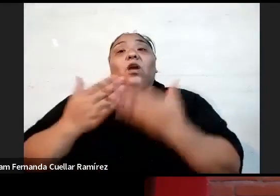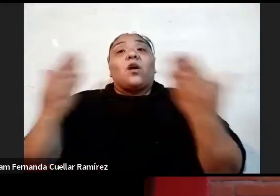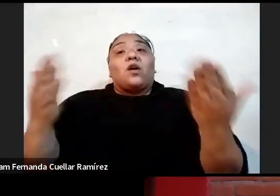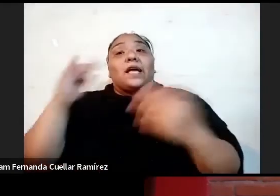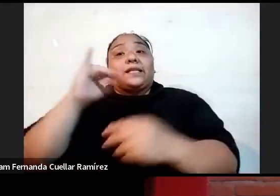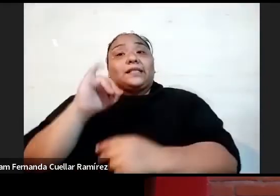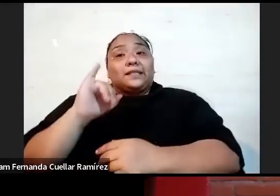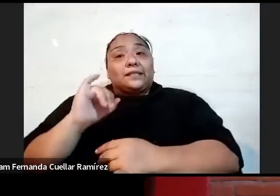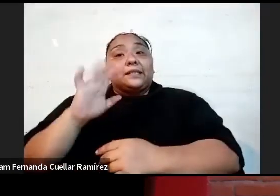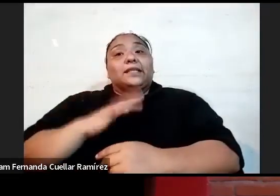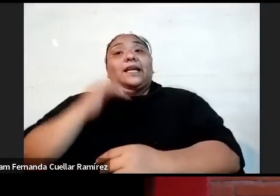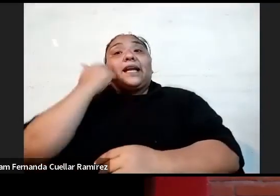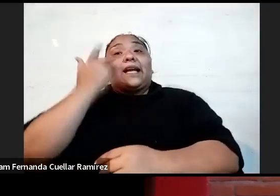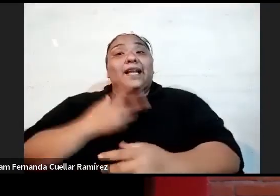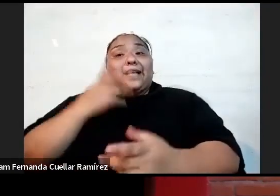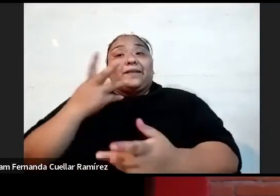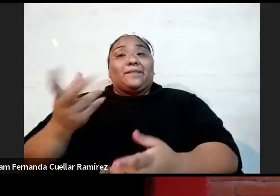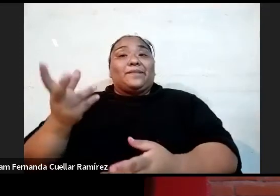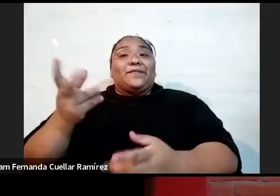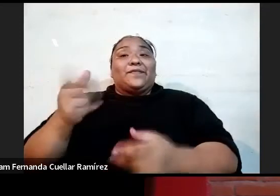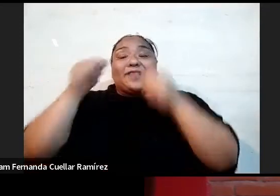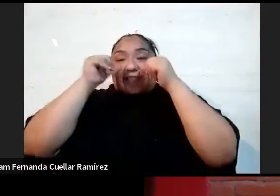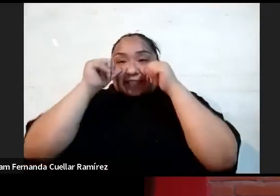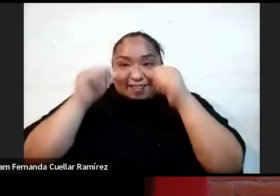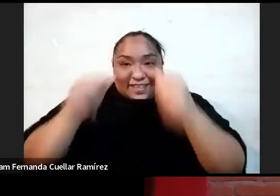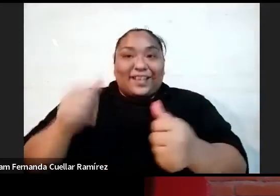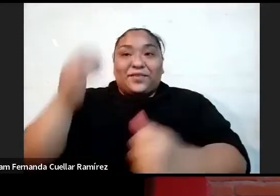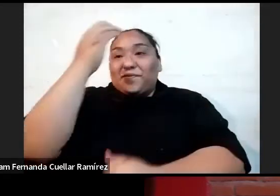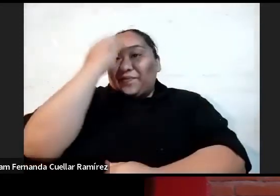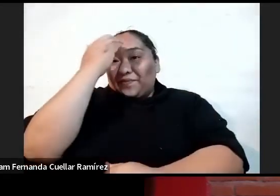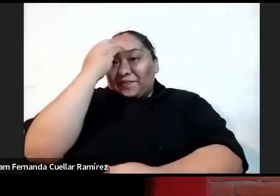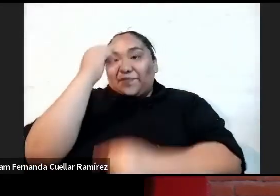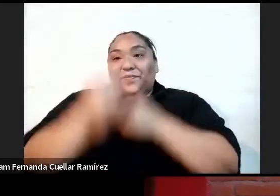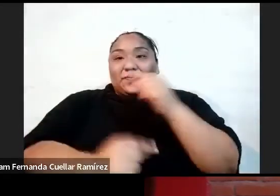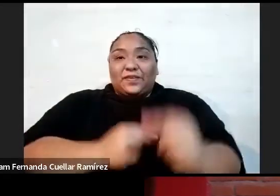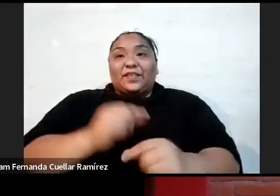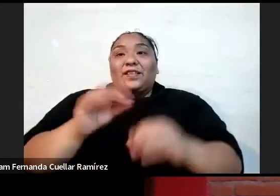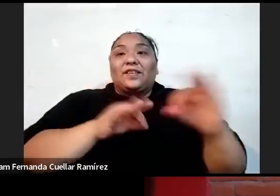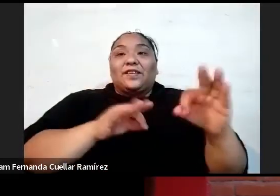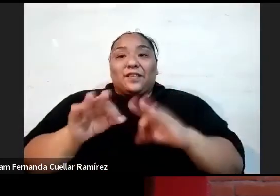queremos escucharte, queremos conocer un poquito de tu trabajo,